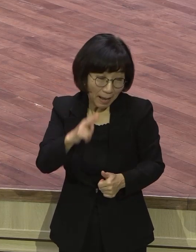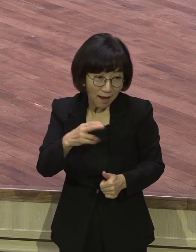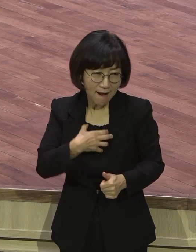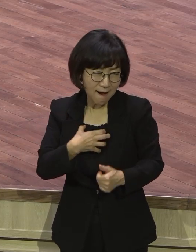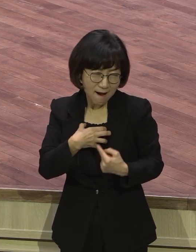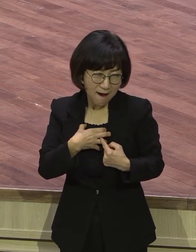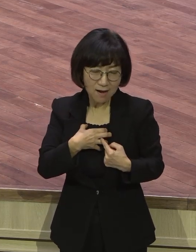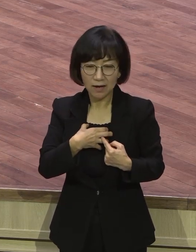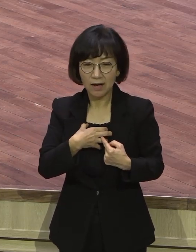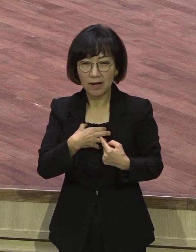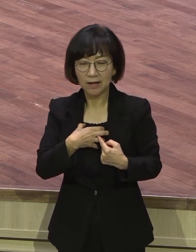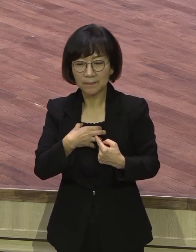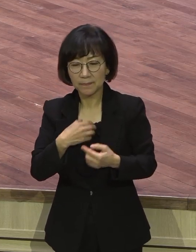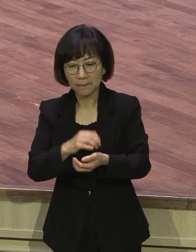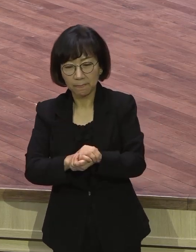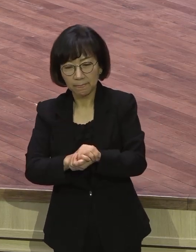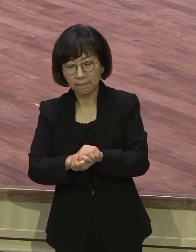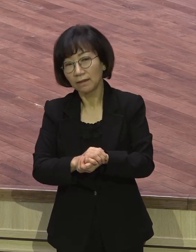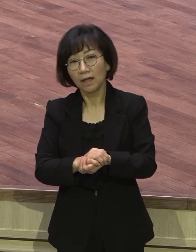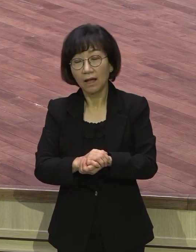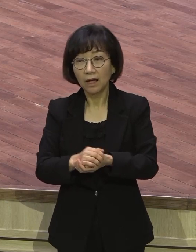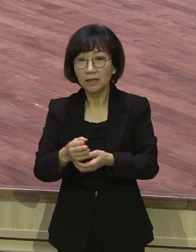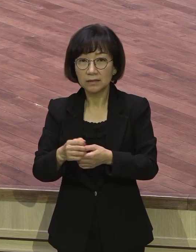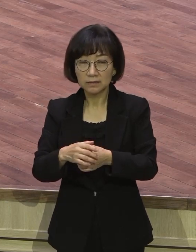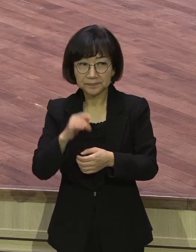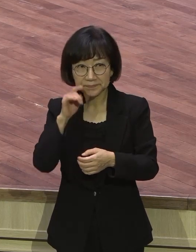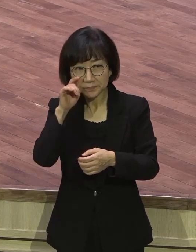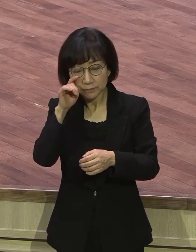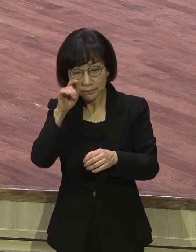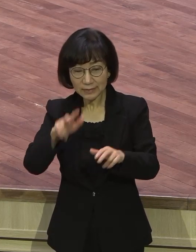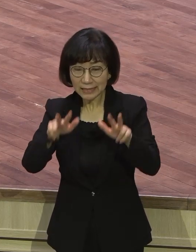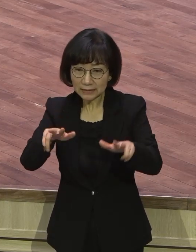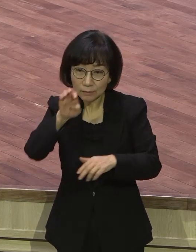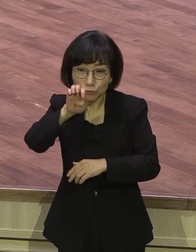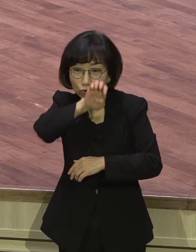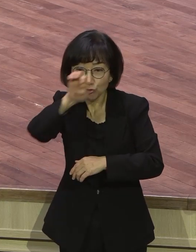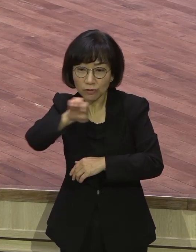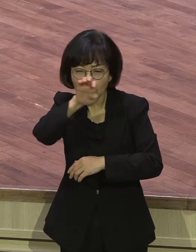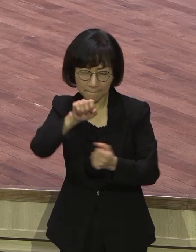앞으로 오는 호유증이 엄적합니다. 아시아를 지나가면 유럽 지금 시작입니다.